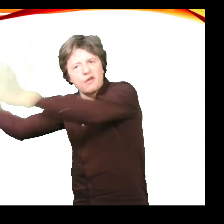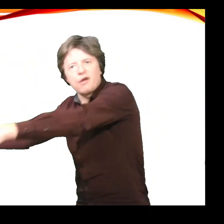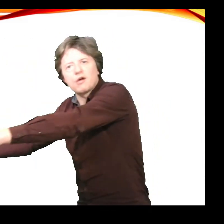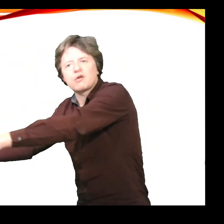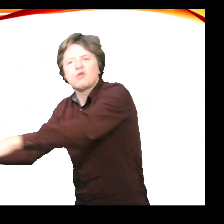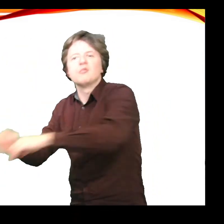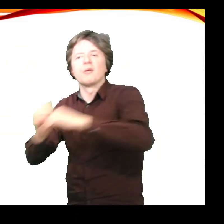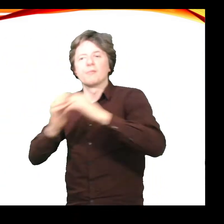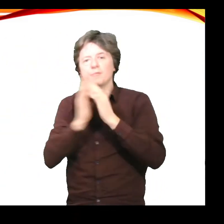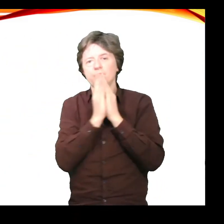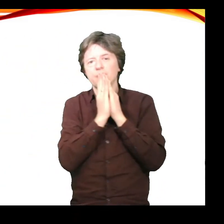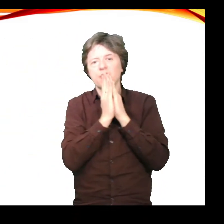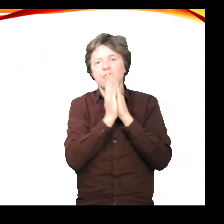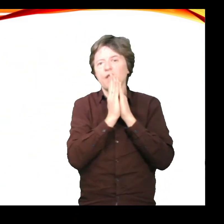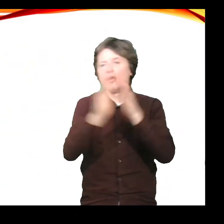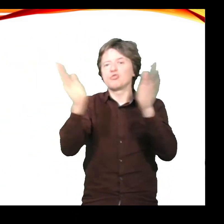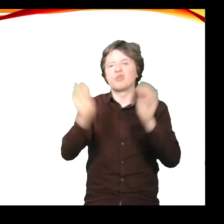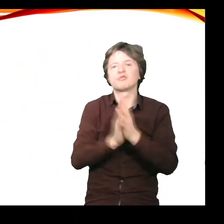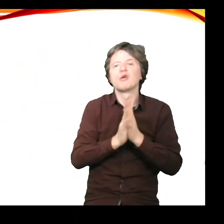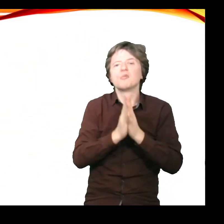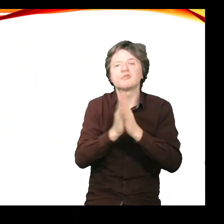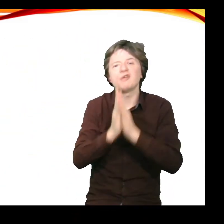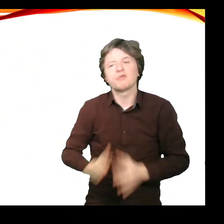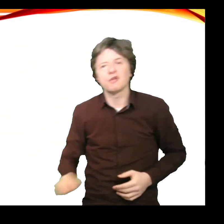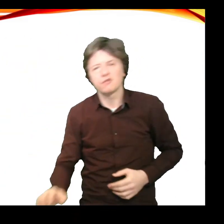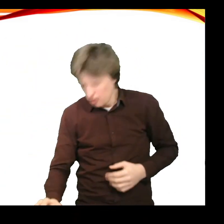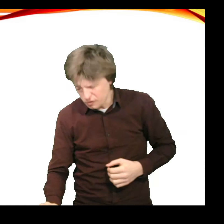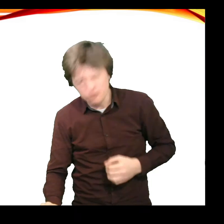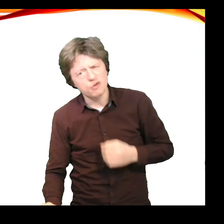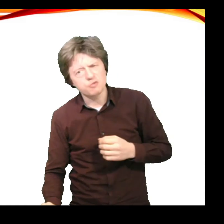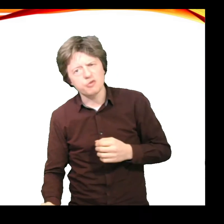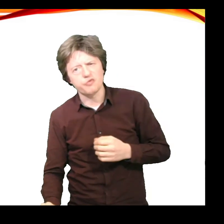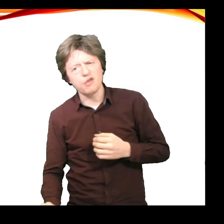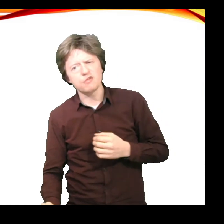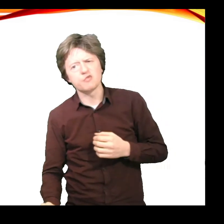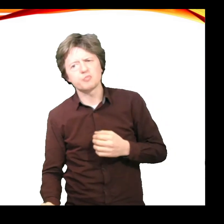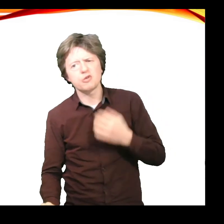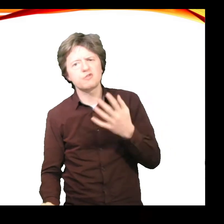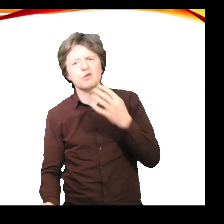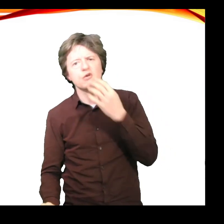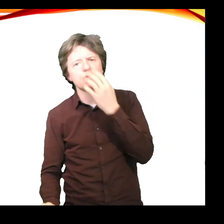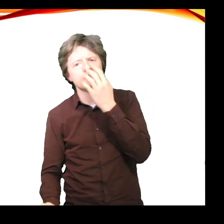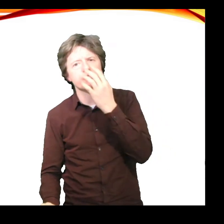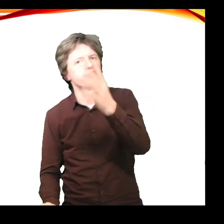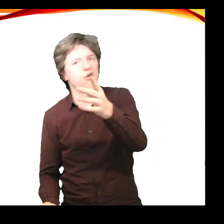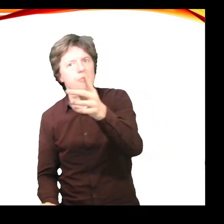naar Rome. Ouder zelfs. Misschien heb je wel eens van het woord profeet of priester gehoord of rabbi.